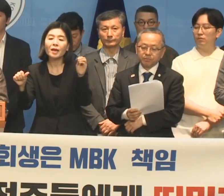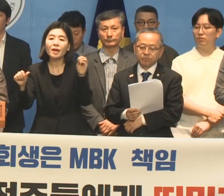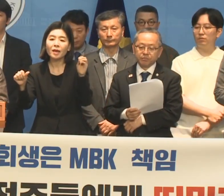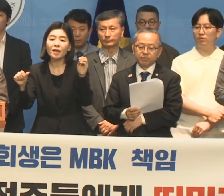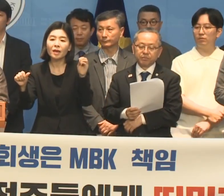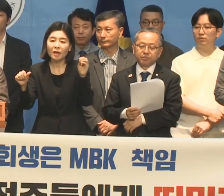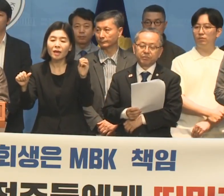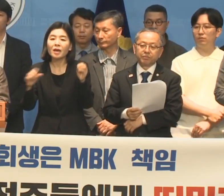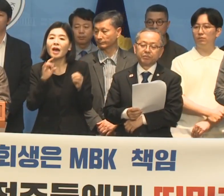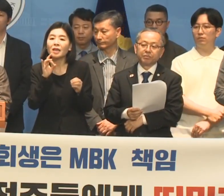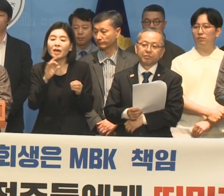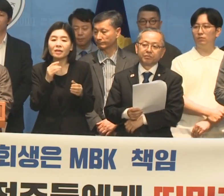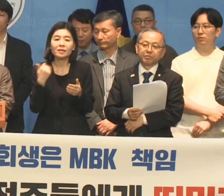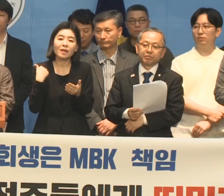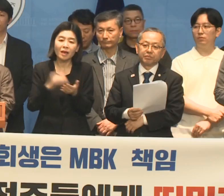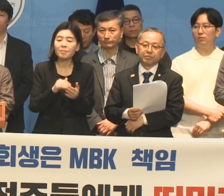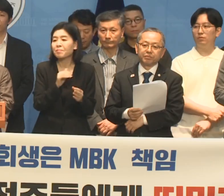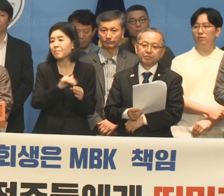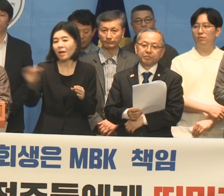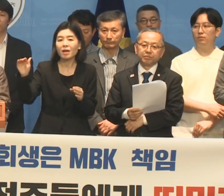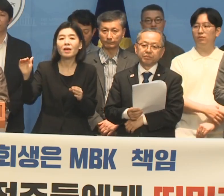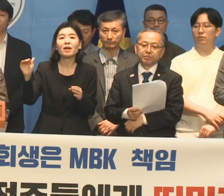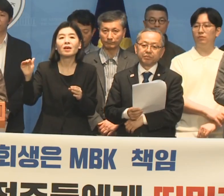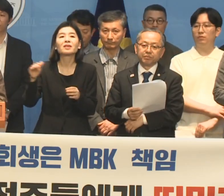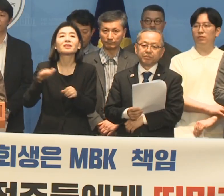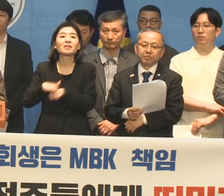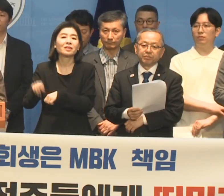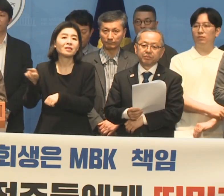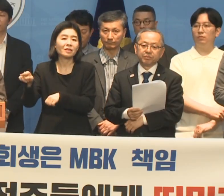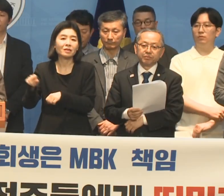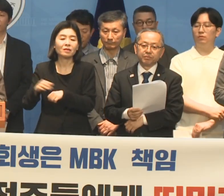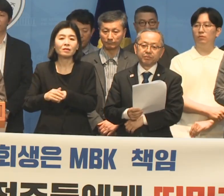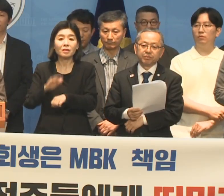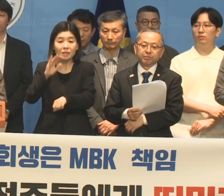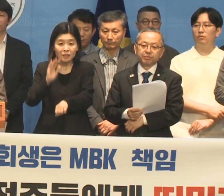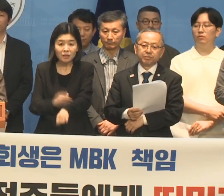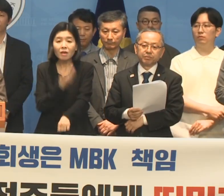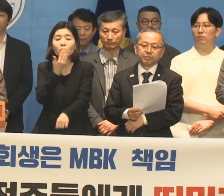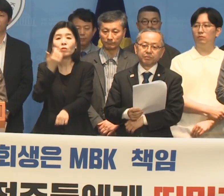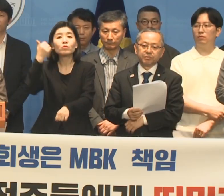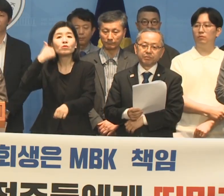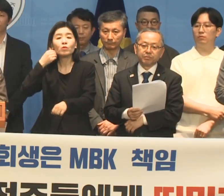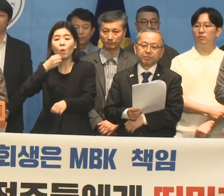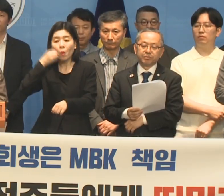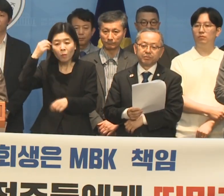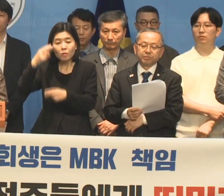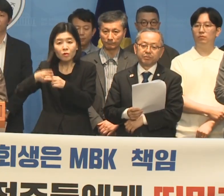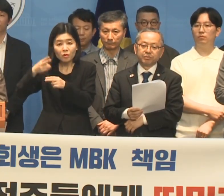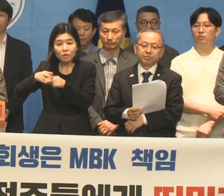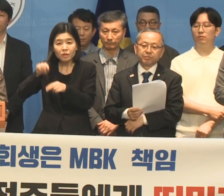점주의 자금으로 돈놀이를 하려고 합니다. 책임은